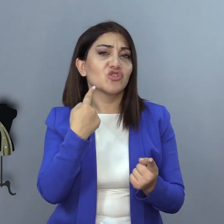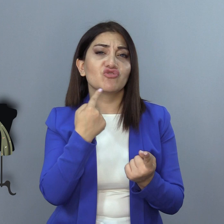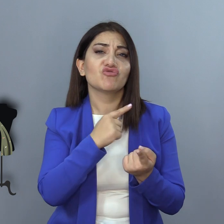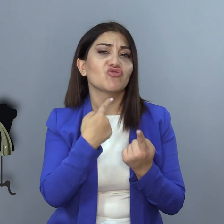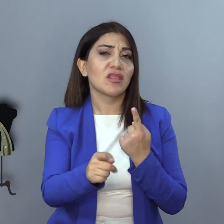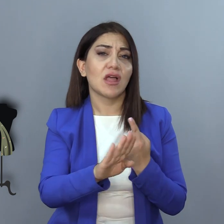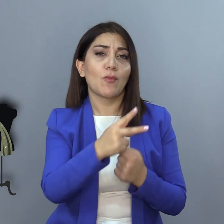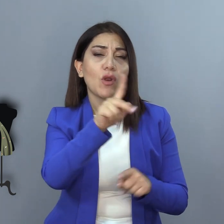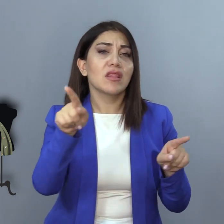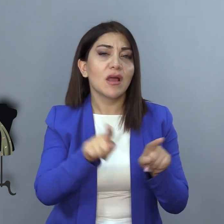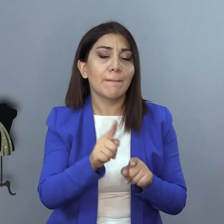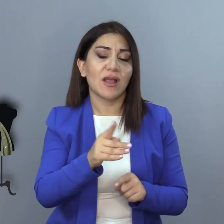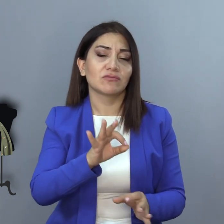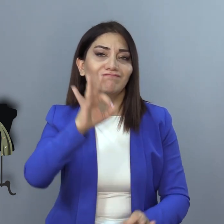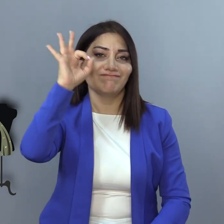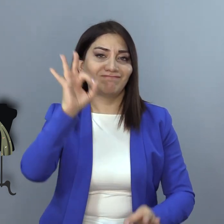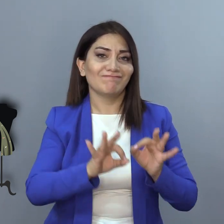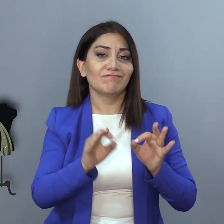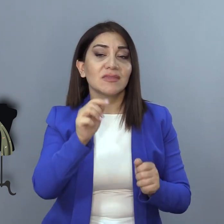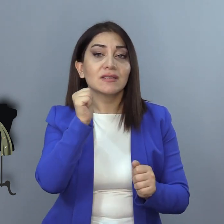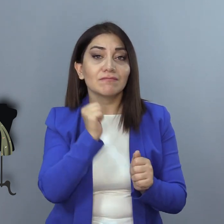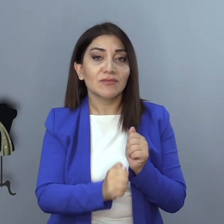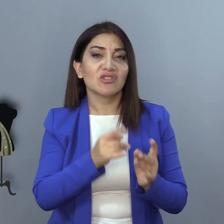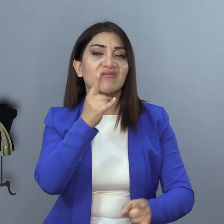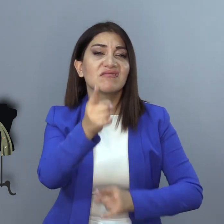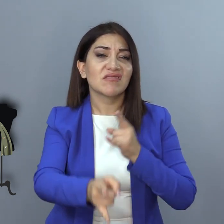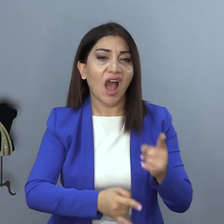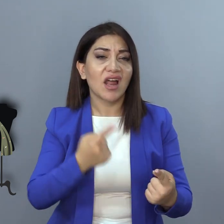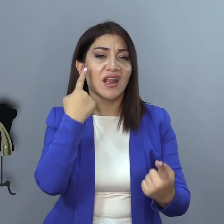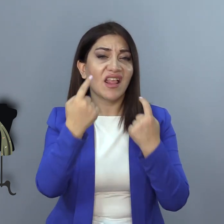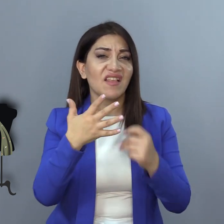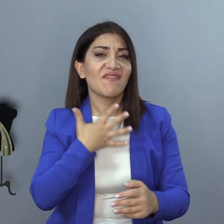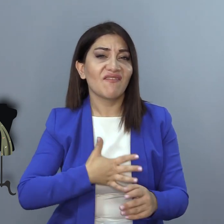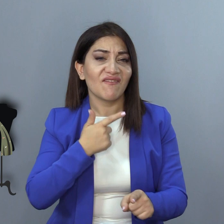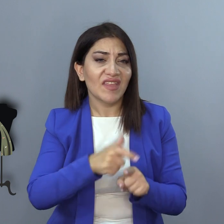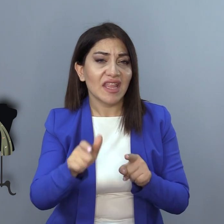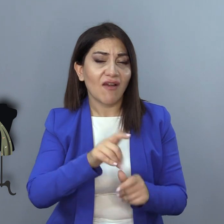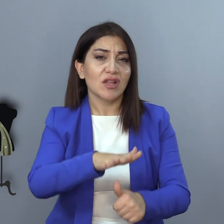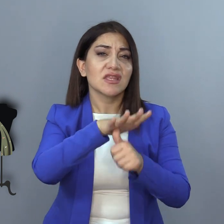մյուսներից, սակայն նրանք մշտապես եղել են ծաղրի, վիրավորանքի և նվաստացնող վարքի